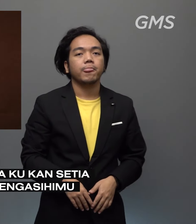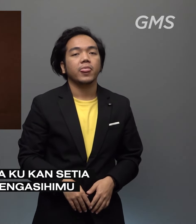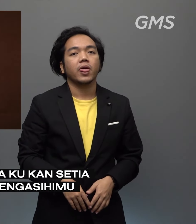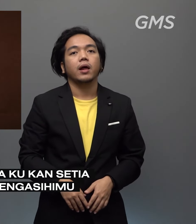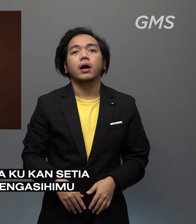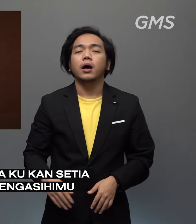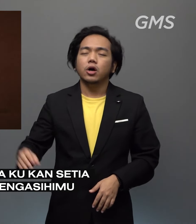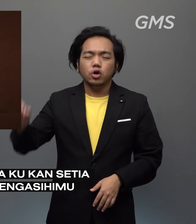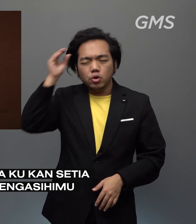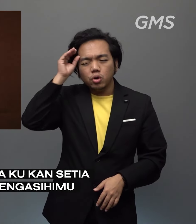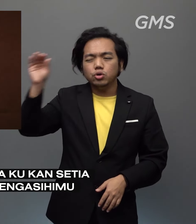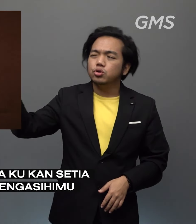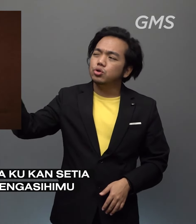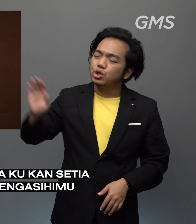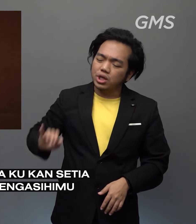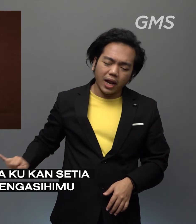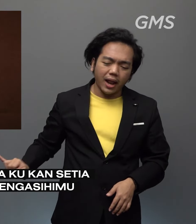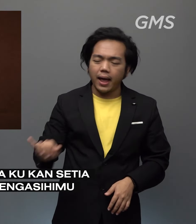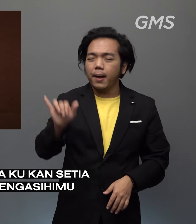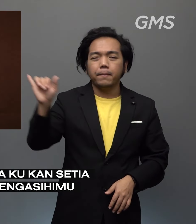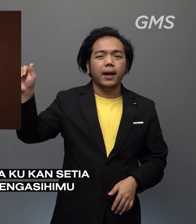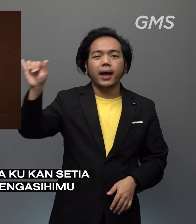untuk selamanya.